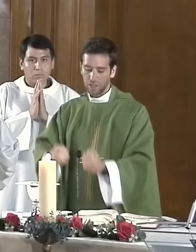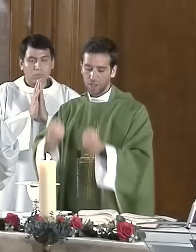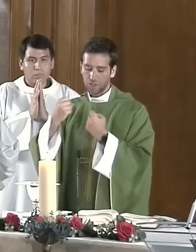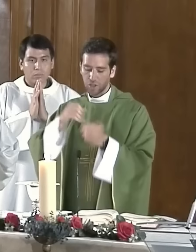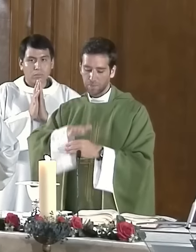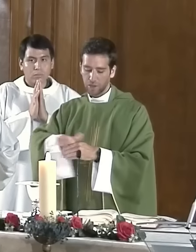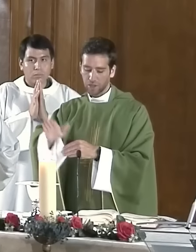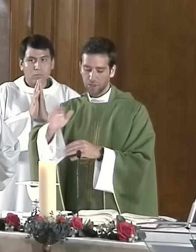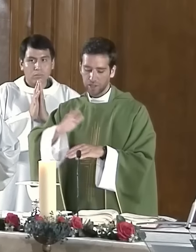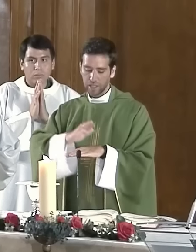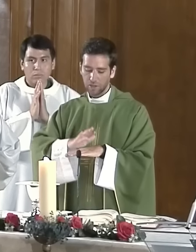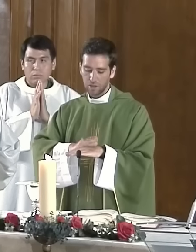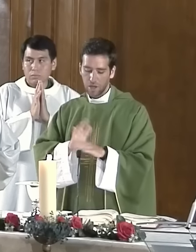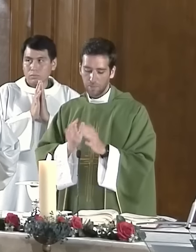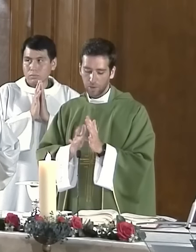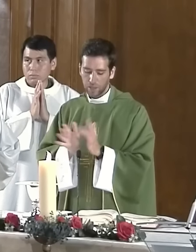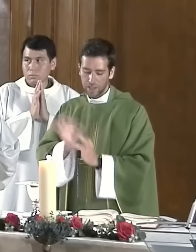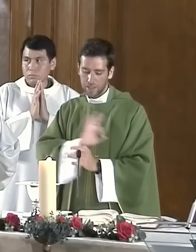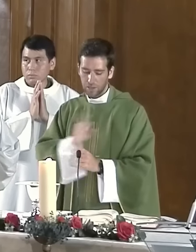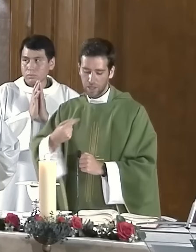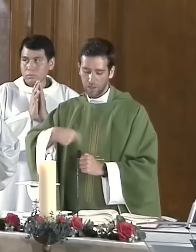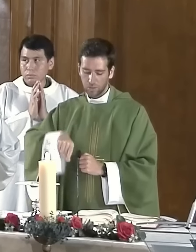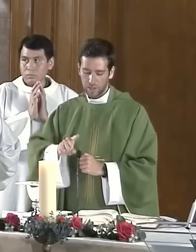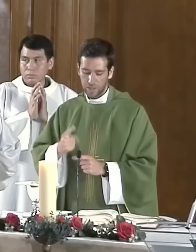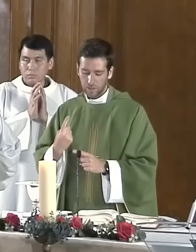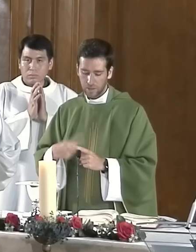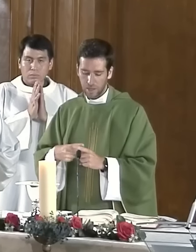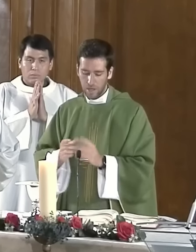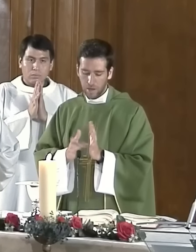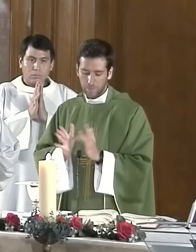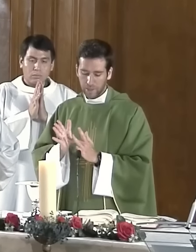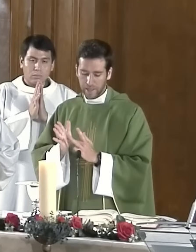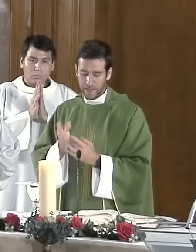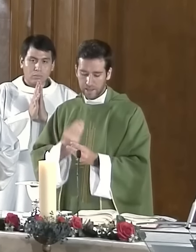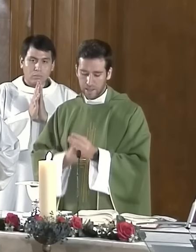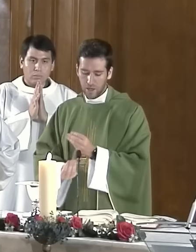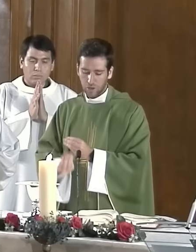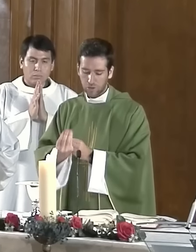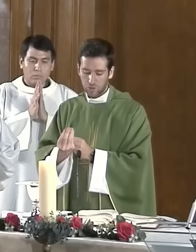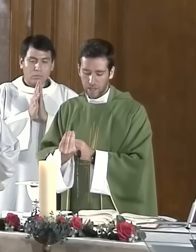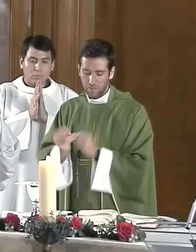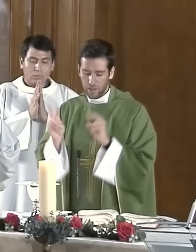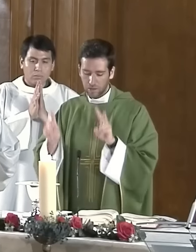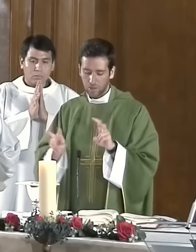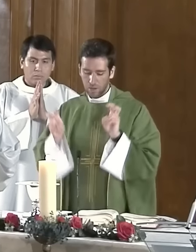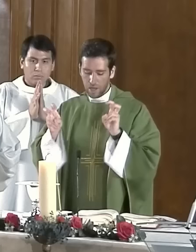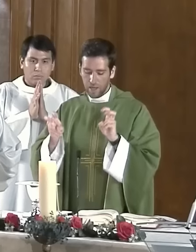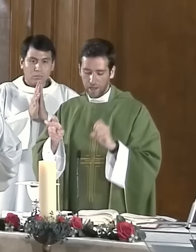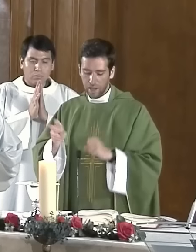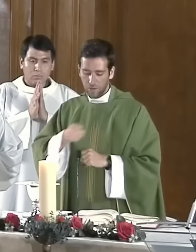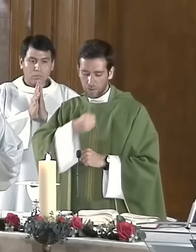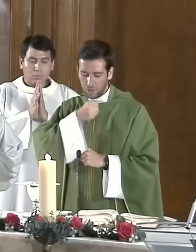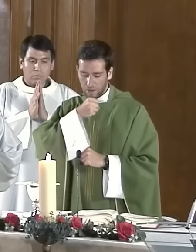Dios Todopoderoso y Eterno, por Cristo Señor nuestro, porque Él, con su nacimiento, renovó la